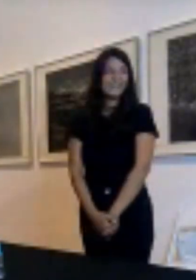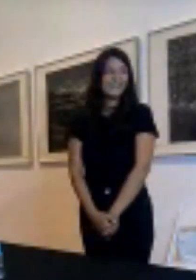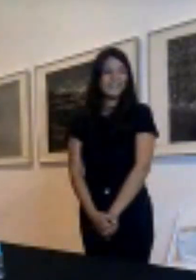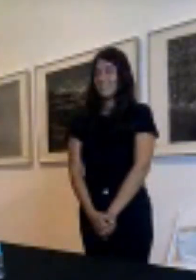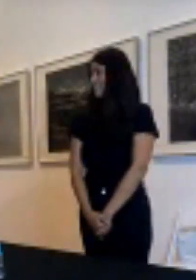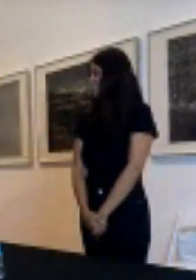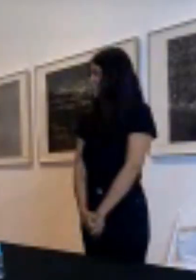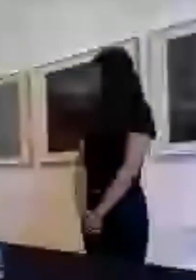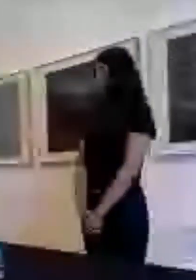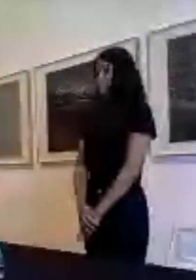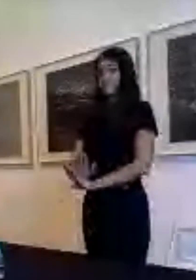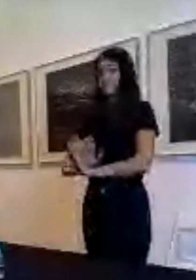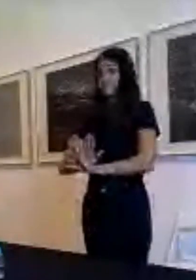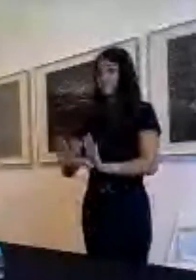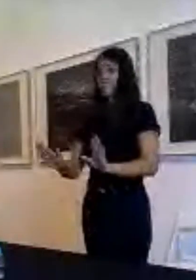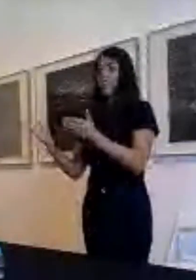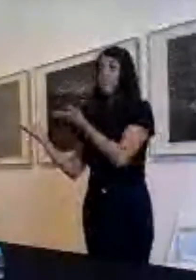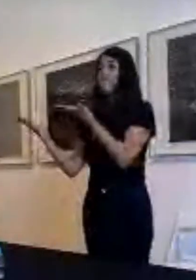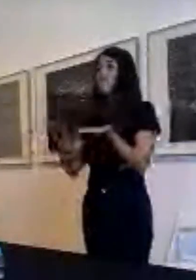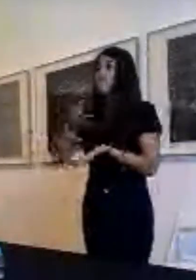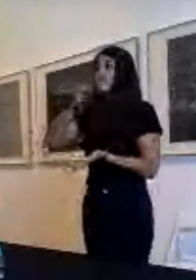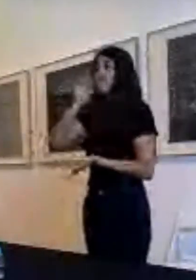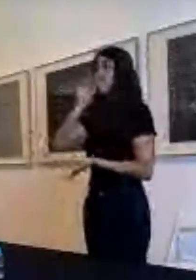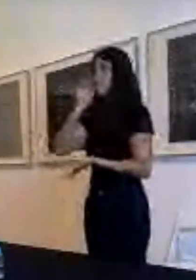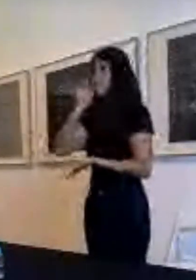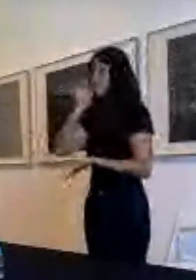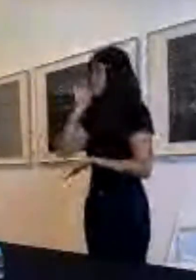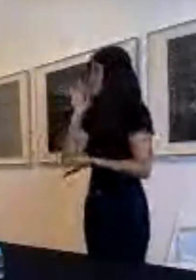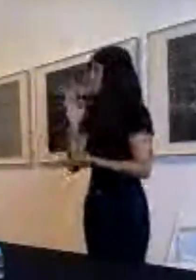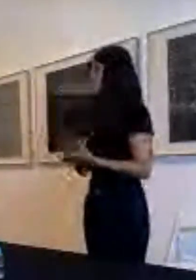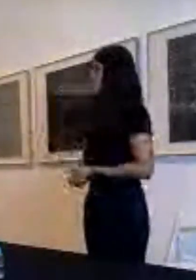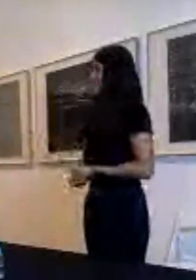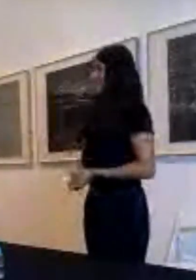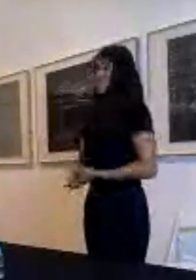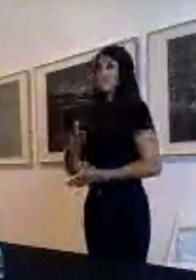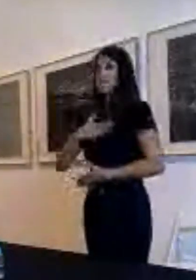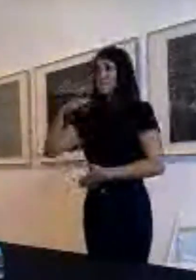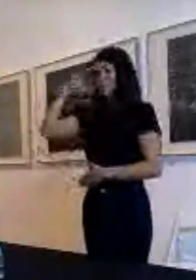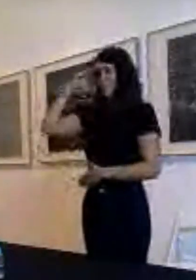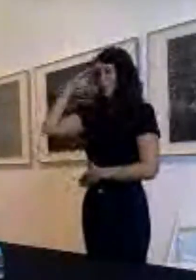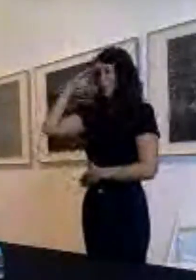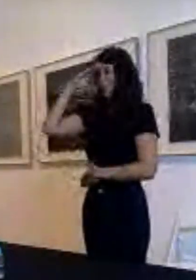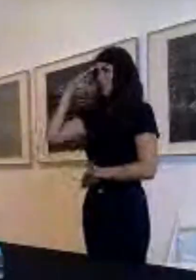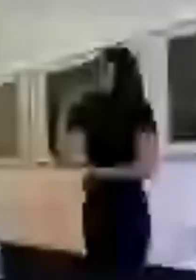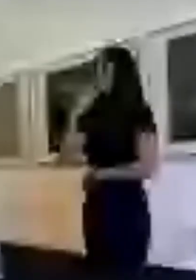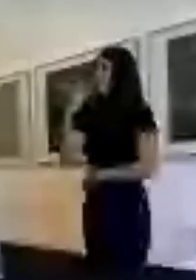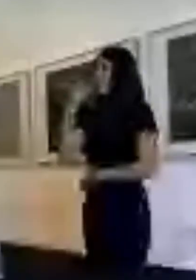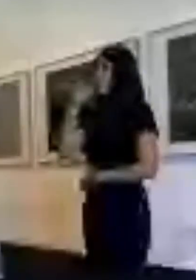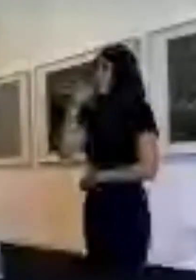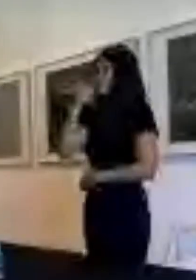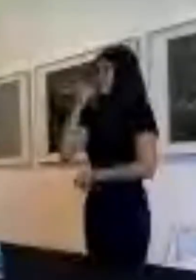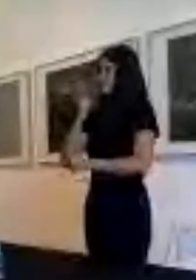Sí, nada, vamos a invitarlos al café, nada más que antes del cierre, como desde mi experiencia también y de conocer de cerca